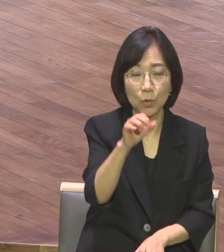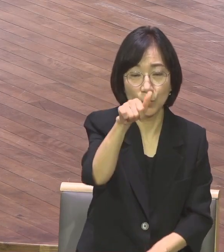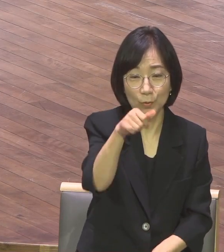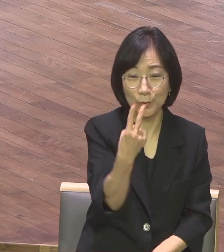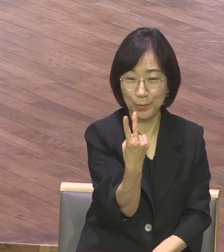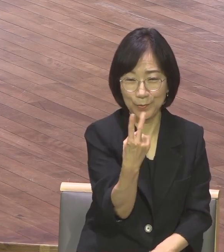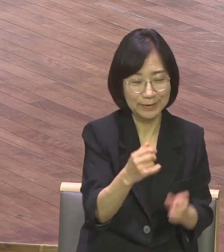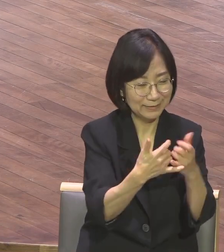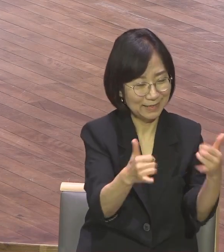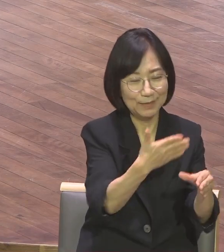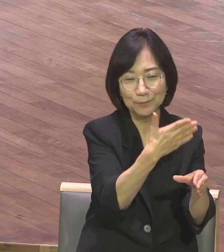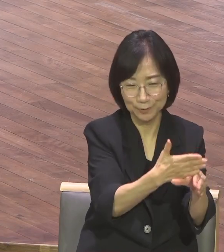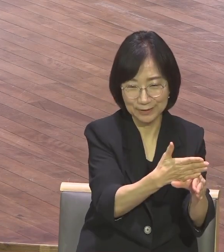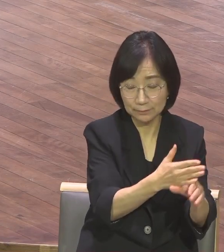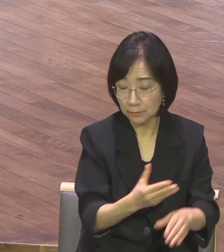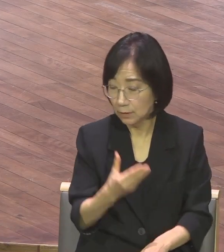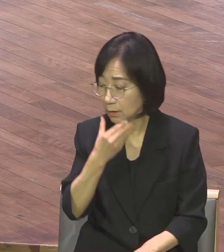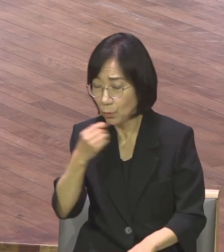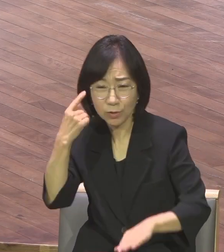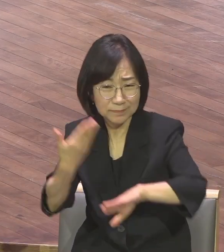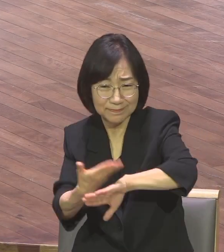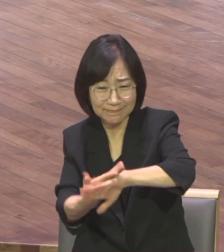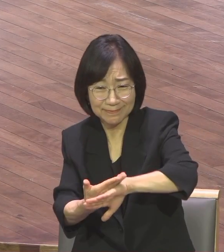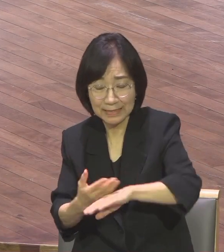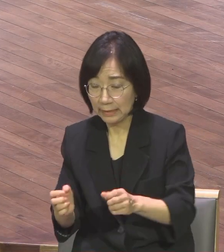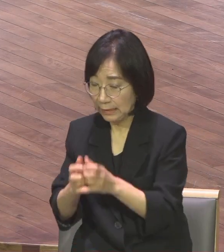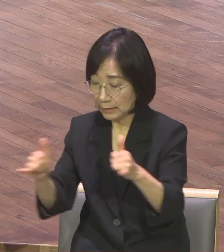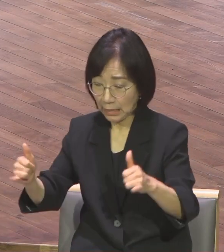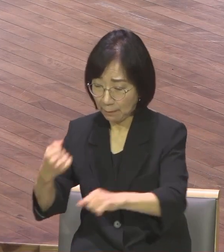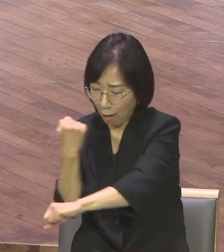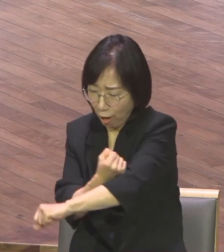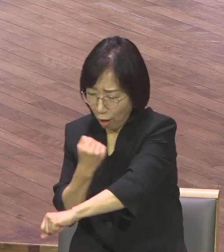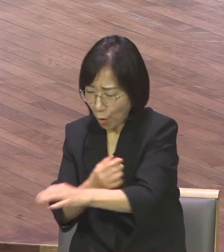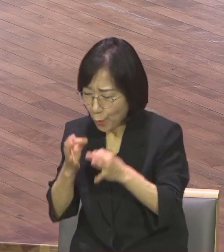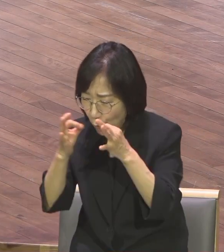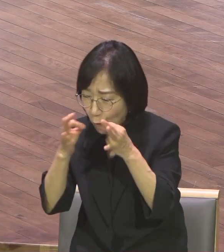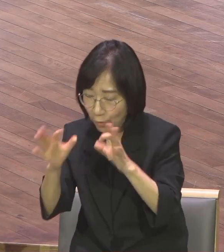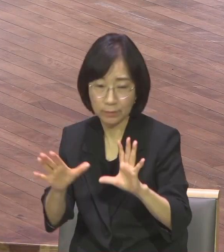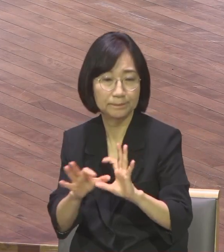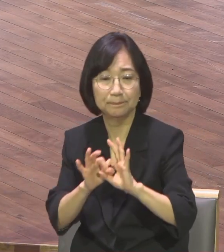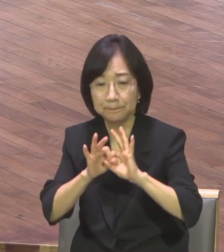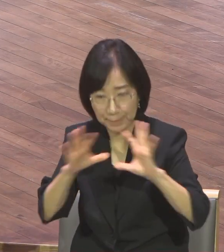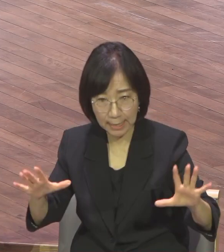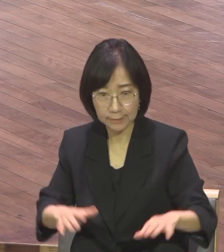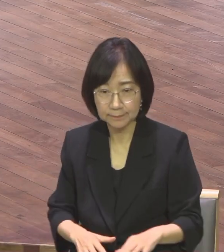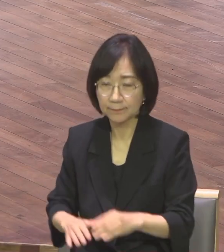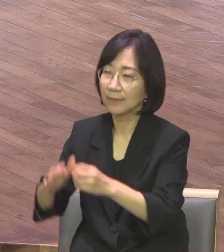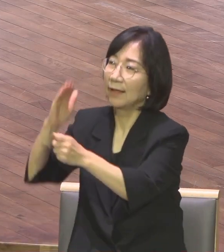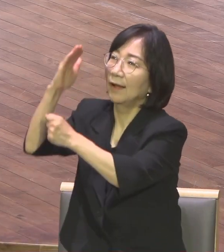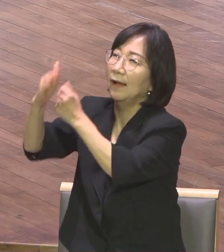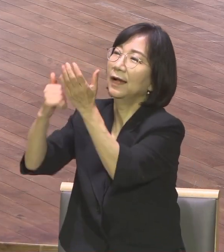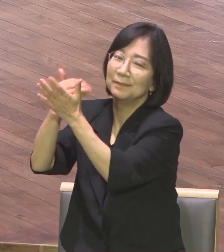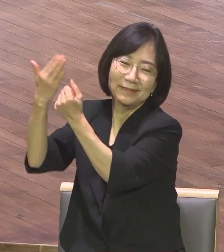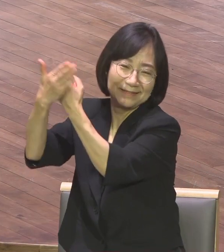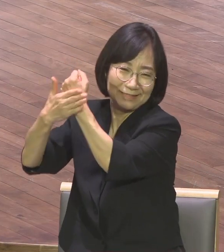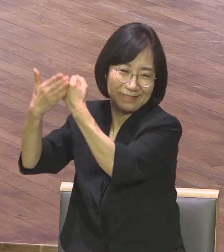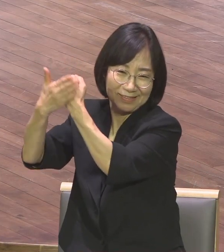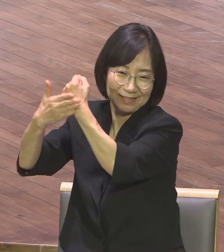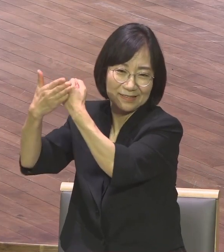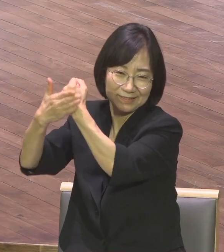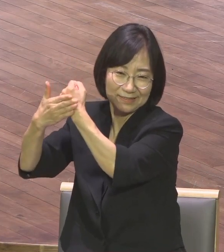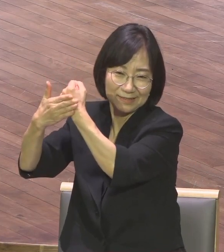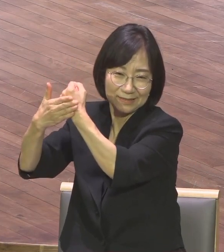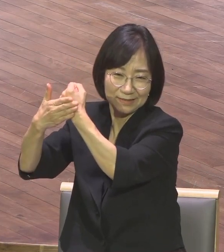복음은 정반대, 정반대. 복음은 인간의 행위가 아니고 하나님의 은혜입니다. 은혜를.